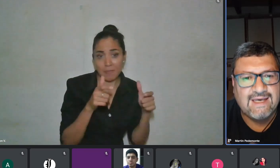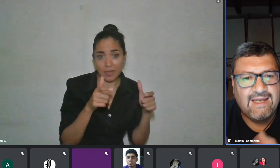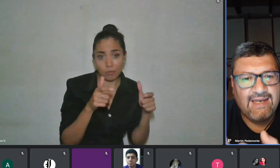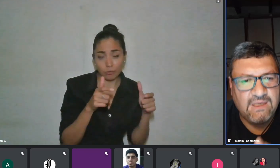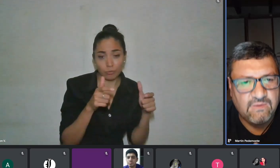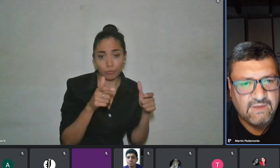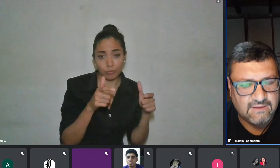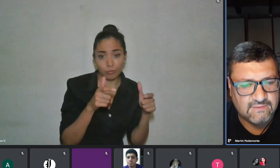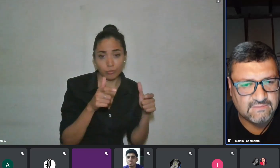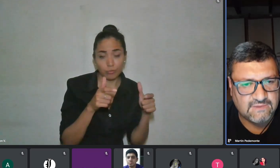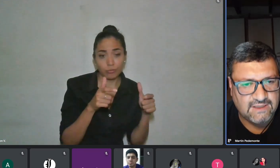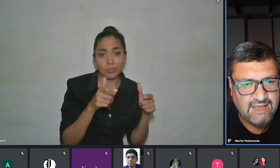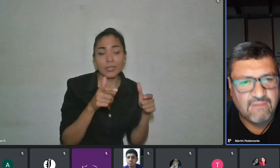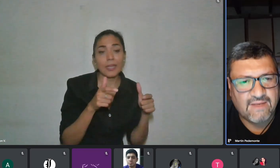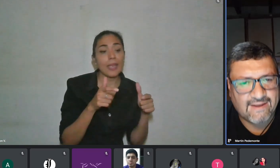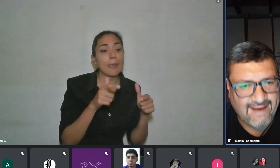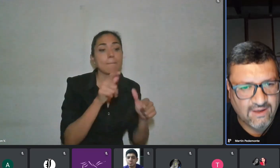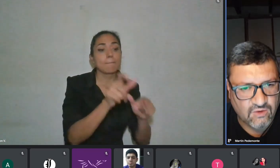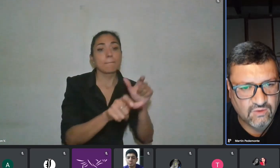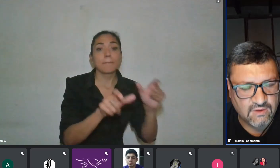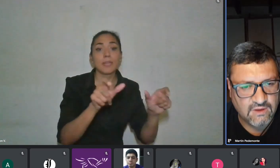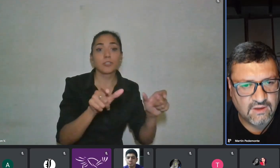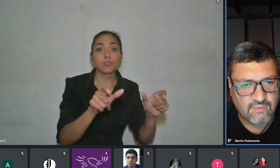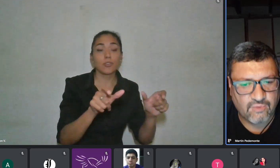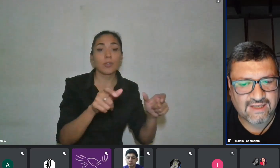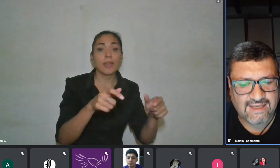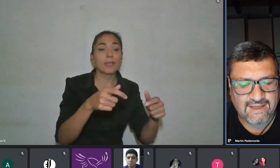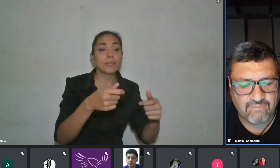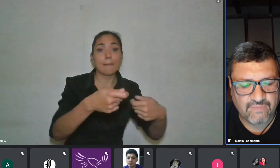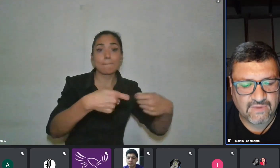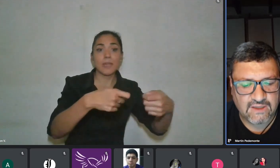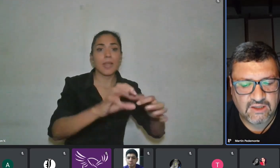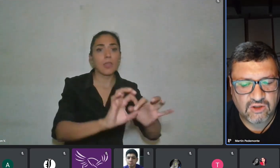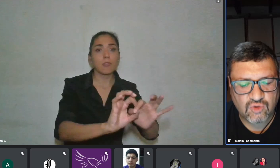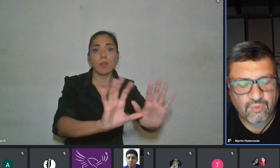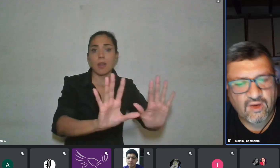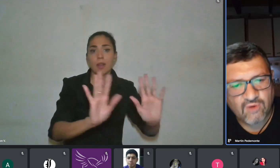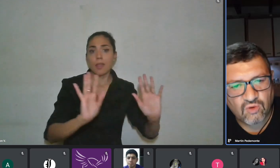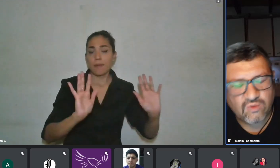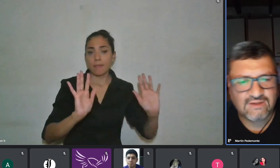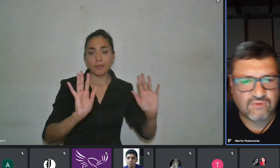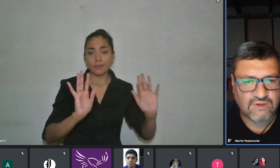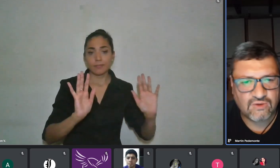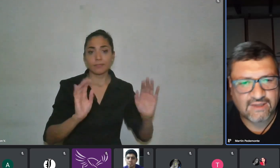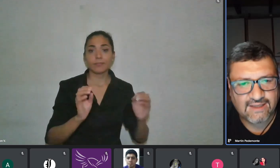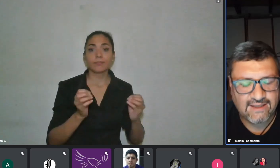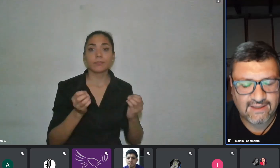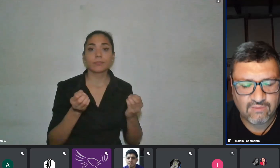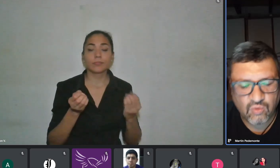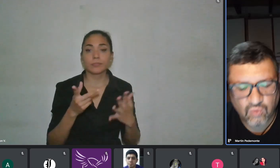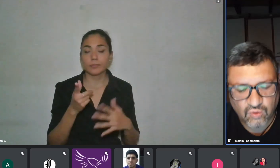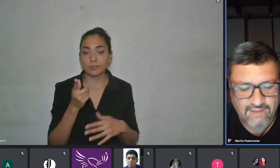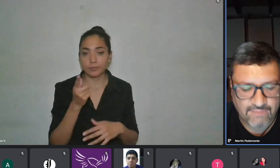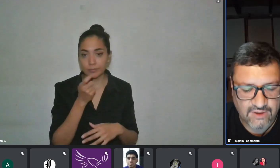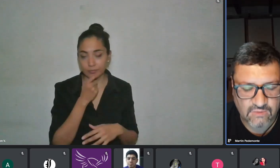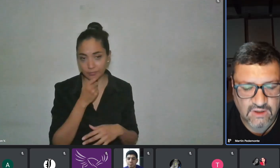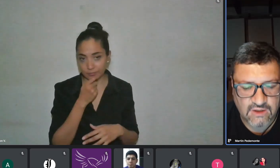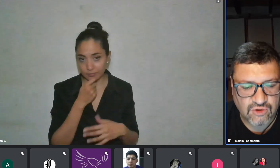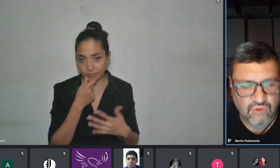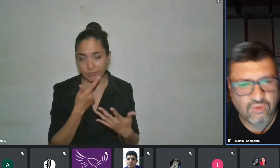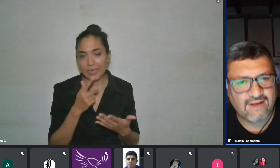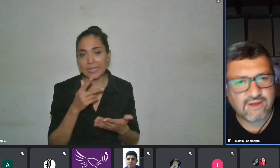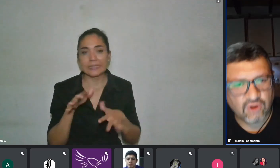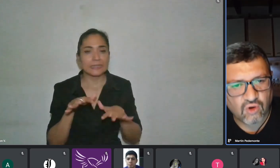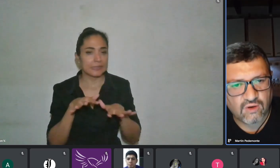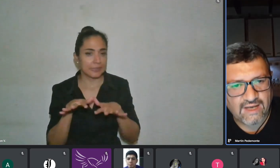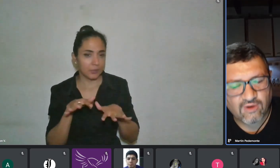que dejen libre al mercado, porque supongámonos una situación que es muy burda, pero